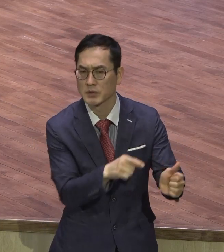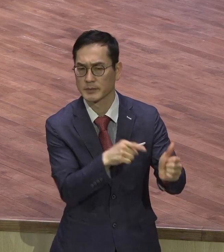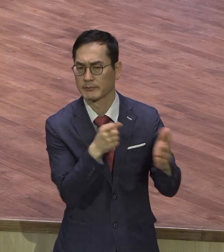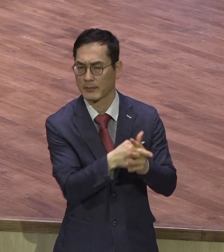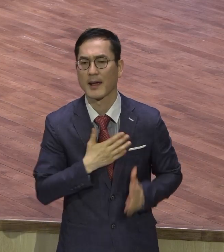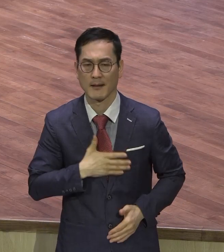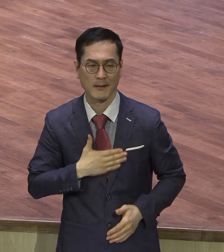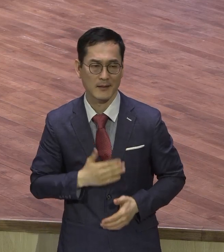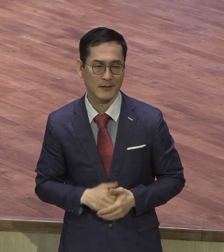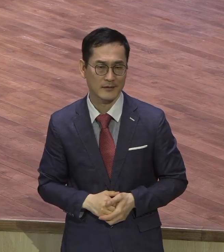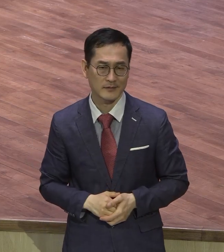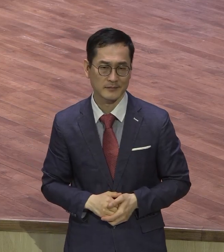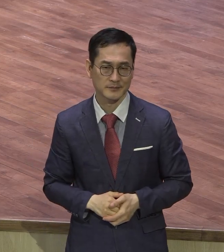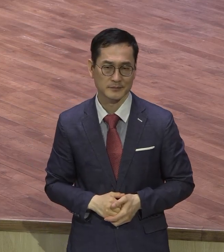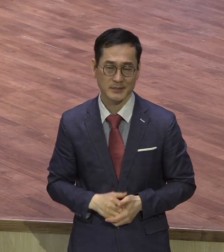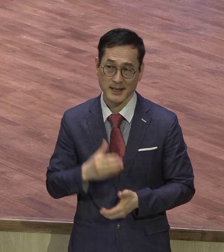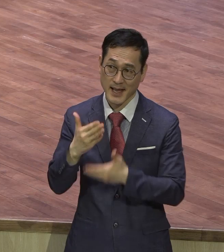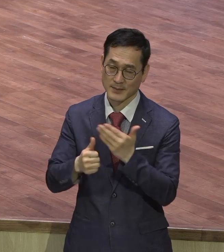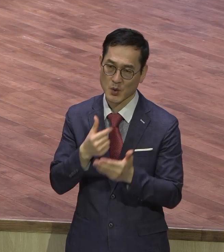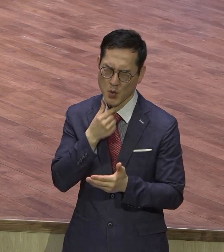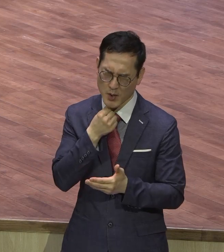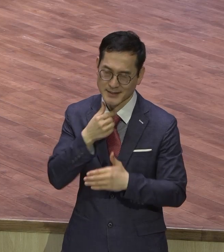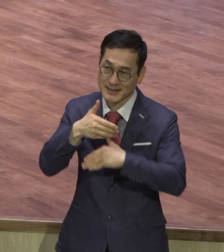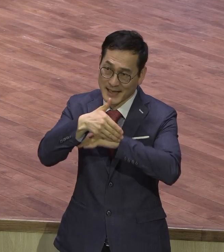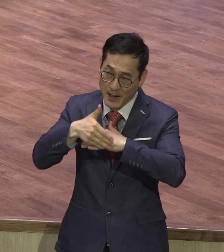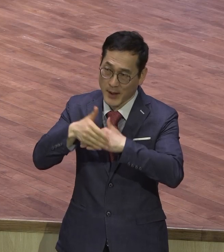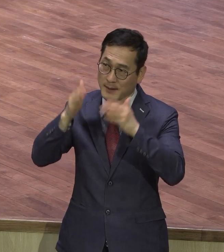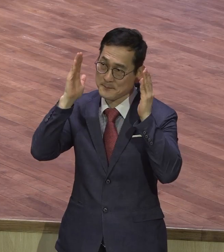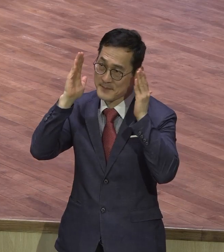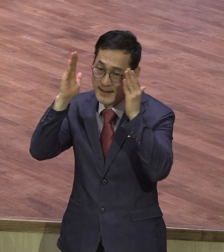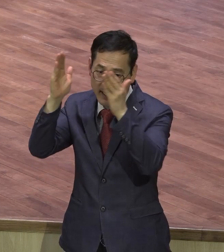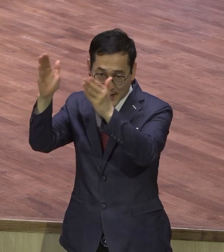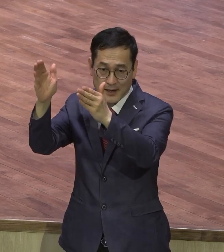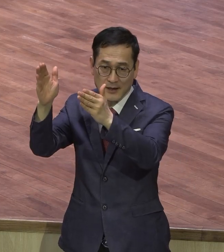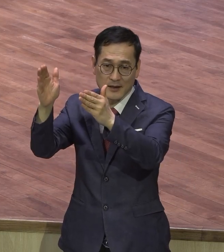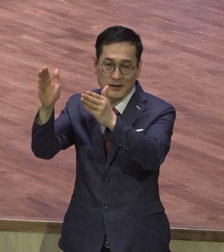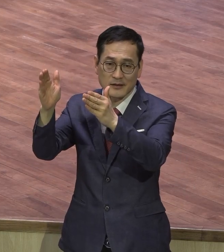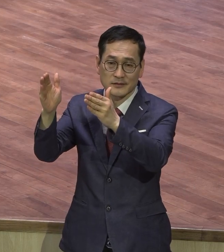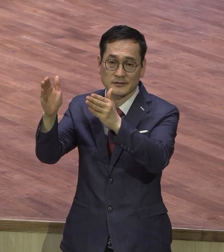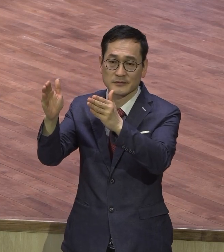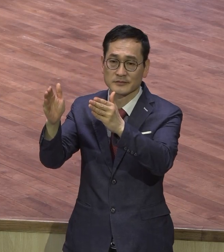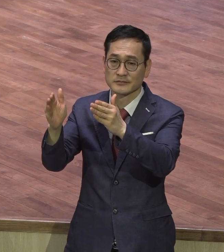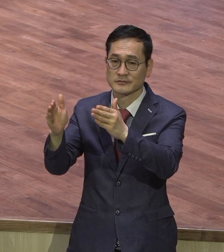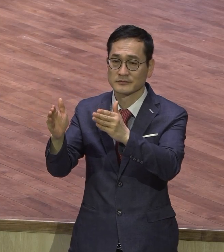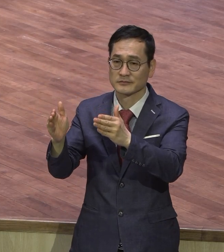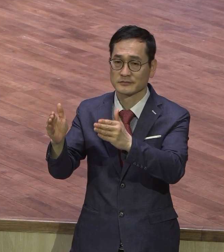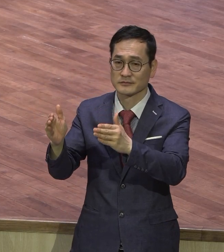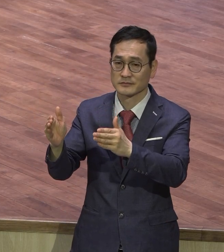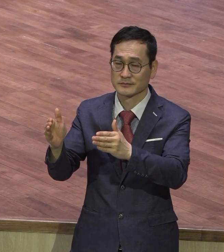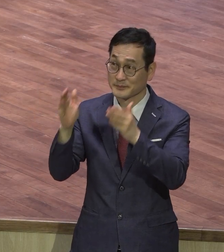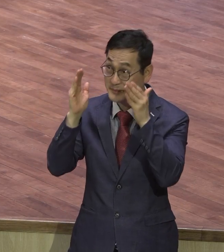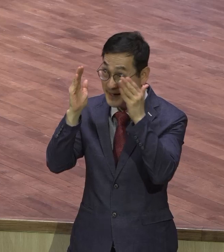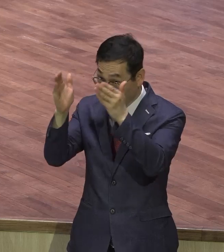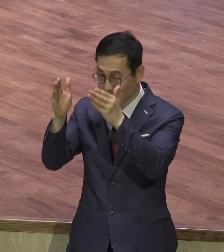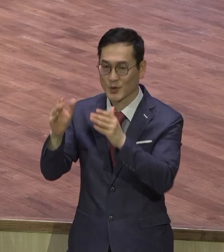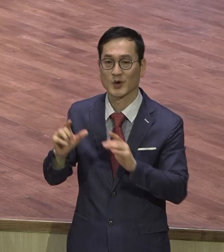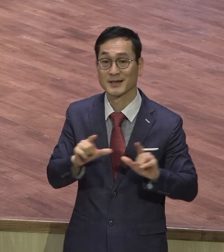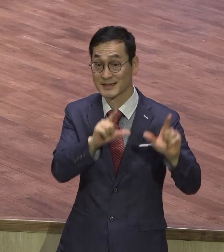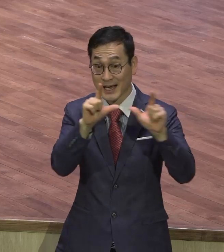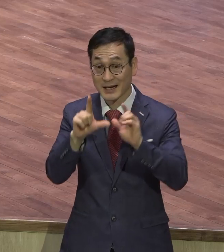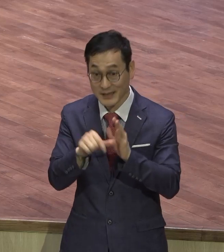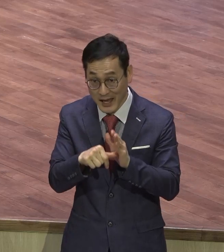하나님이 원하시는 뜻과 계획에 방향 맞추고 하나님 주신 힘을 가지고 살 때